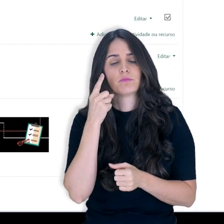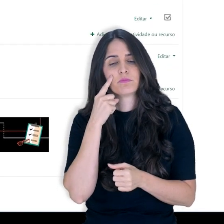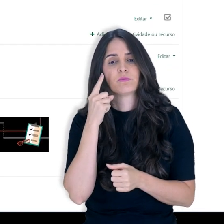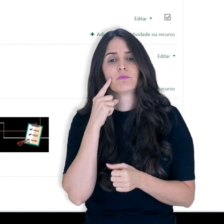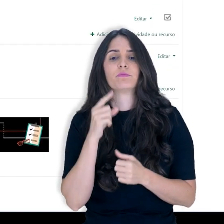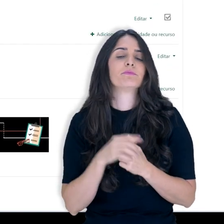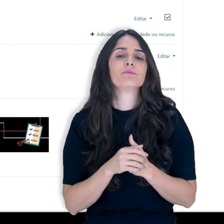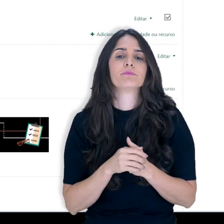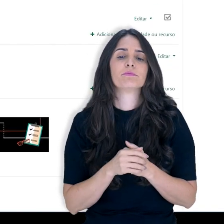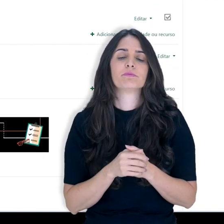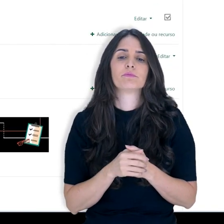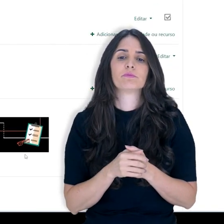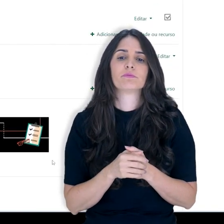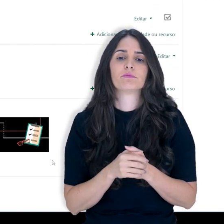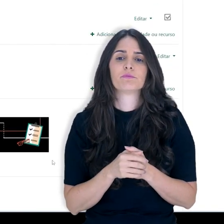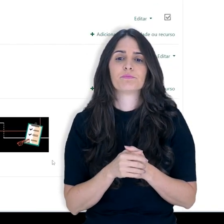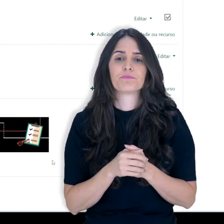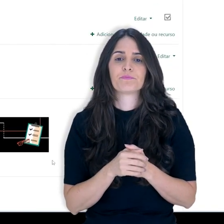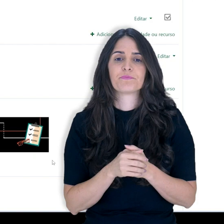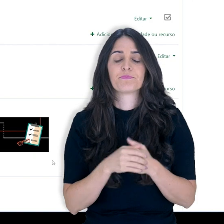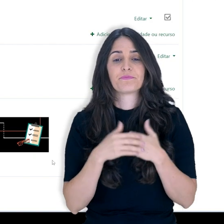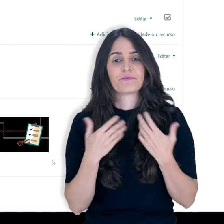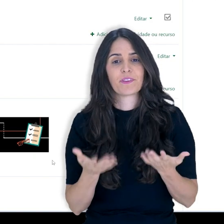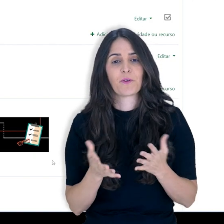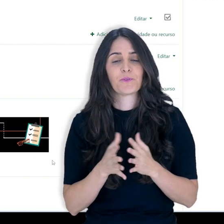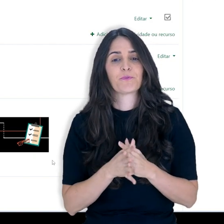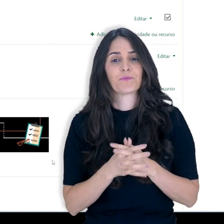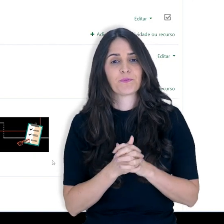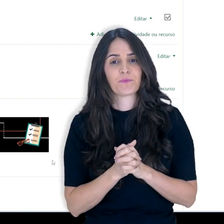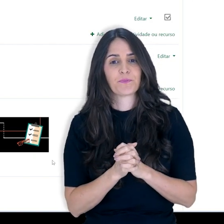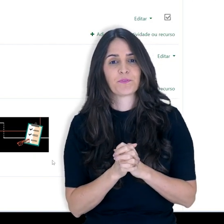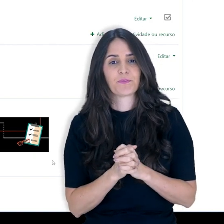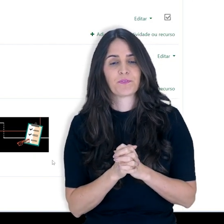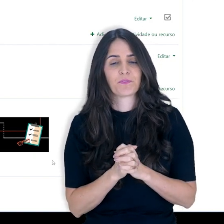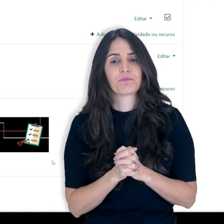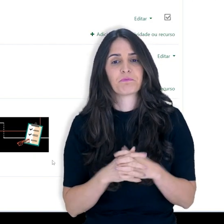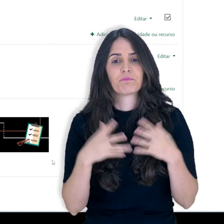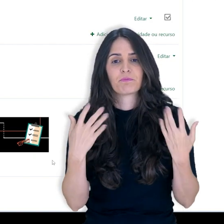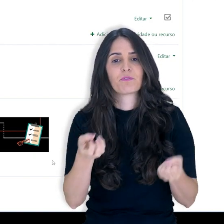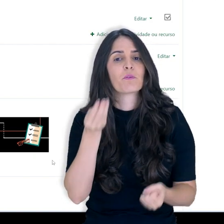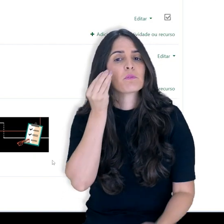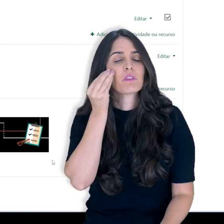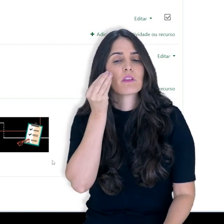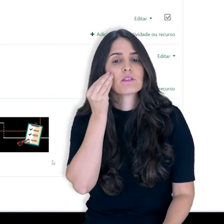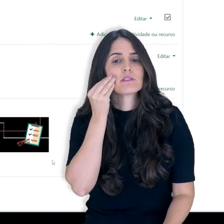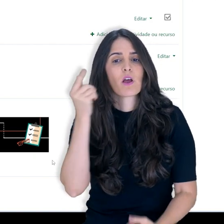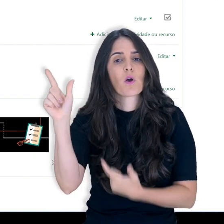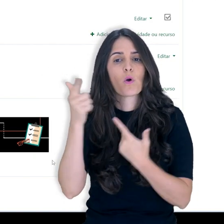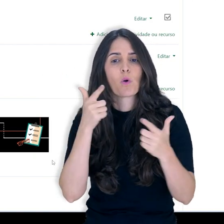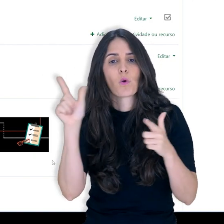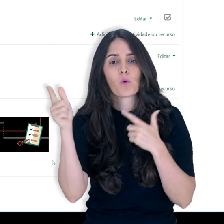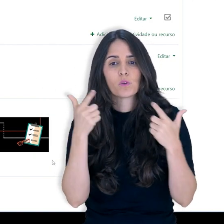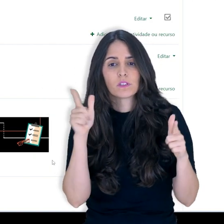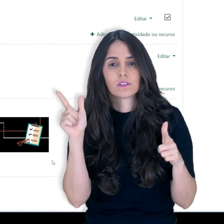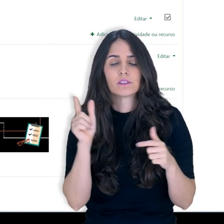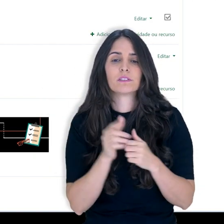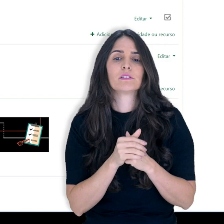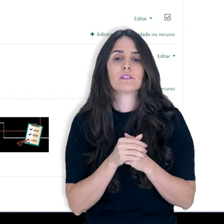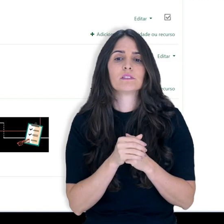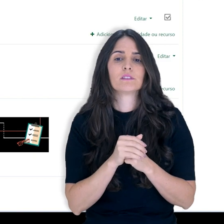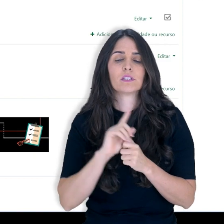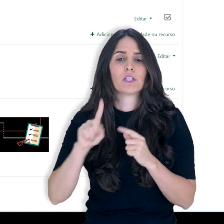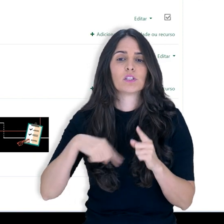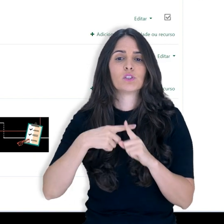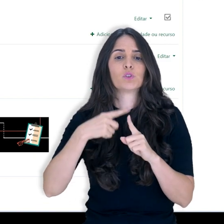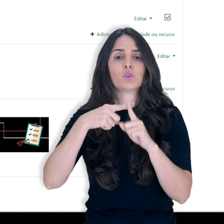ele apareceu aqui agora vamos testar outras funcionalidades